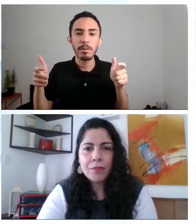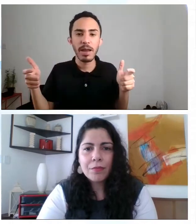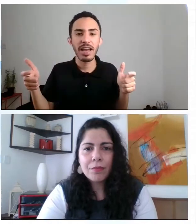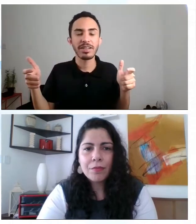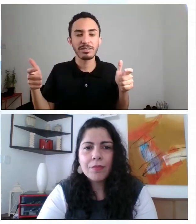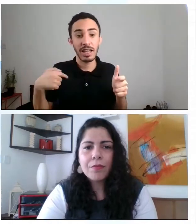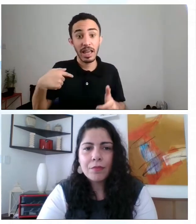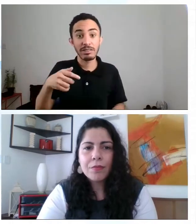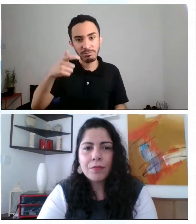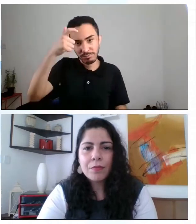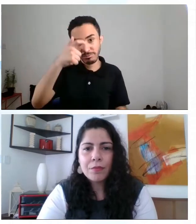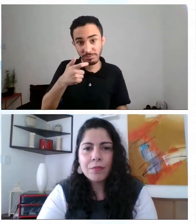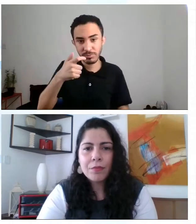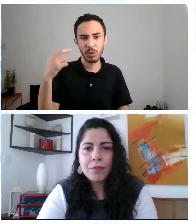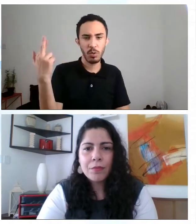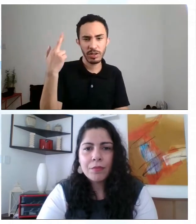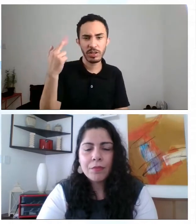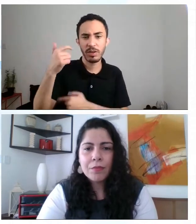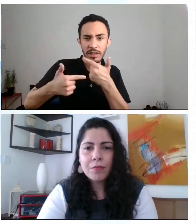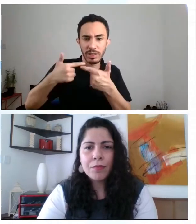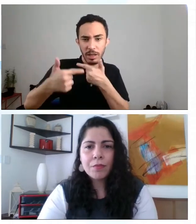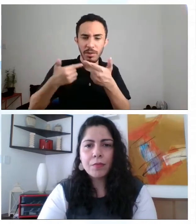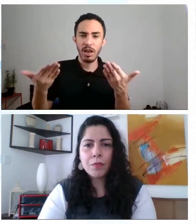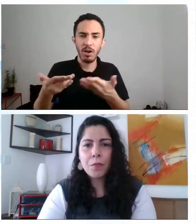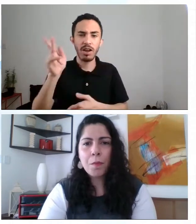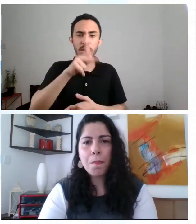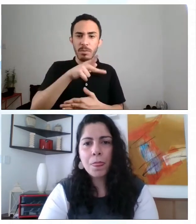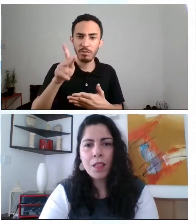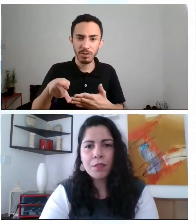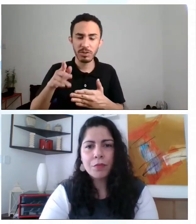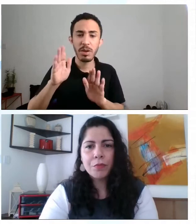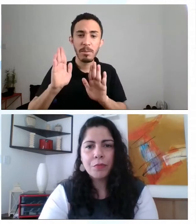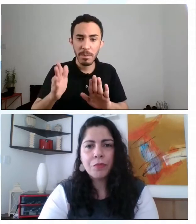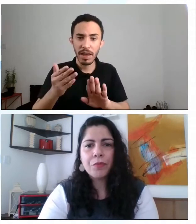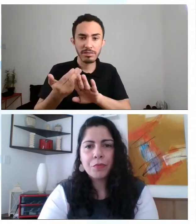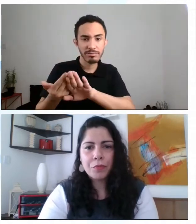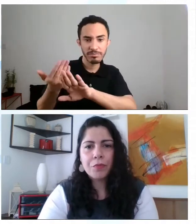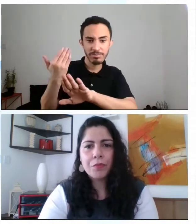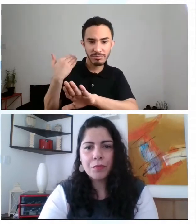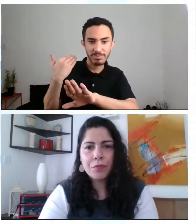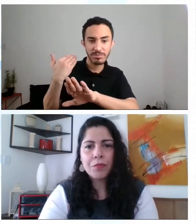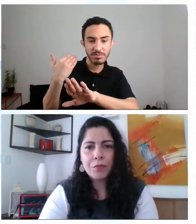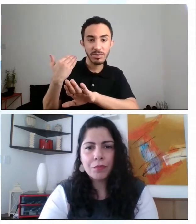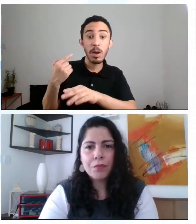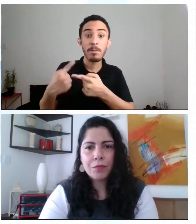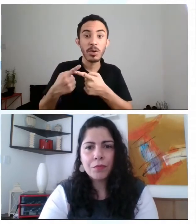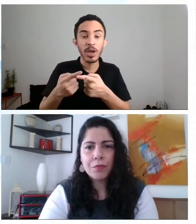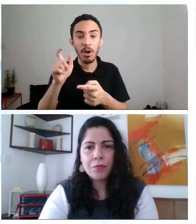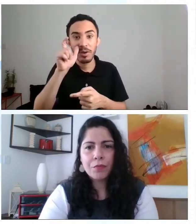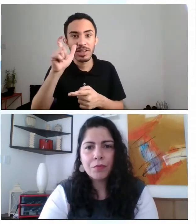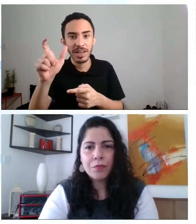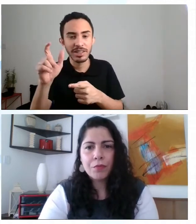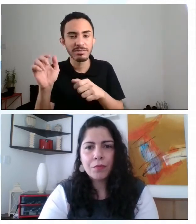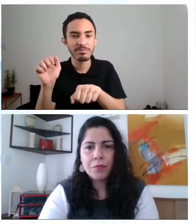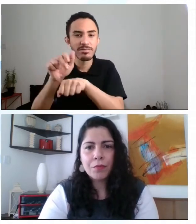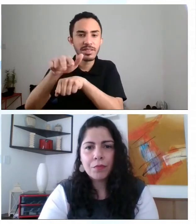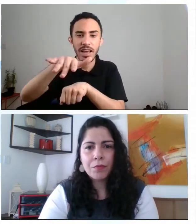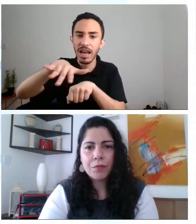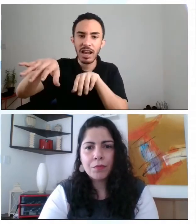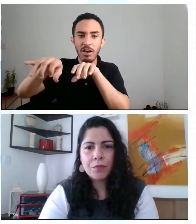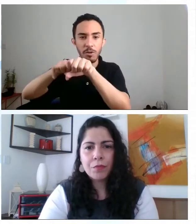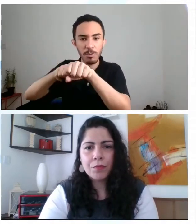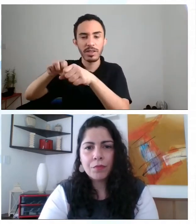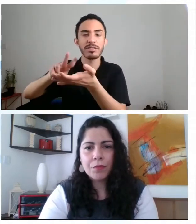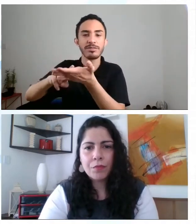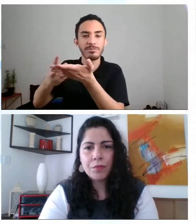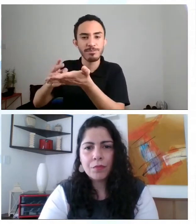eu, por exemplo, agora eu trabalho como professor, mas foi porque eu quis adentrar essa área de formação